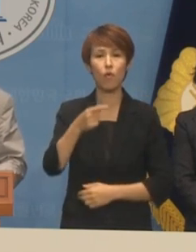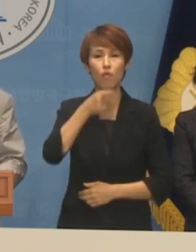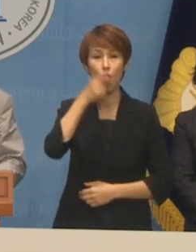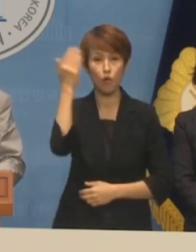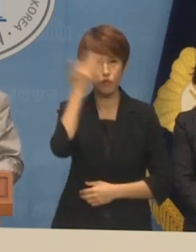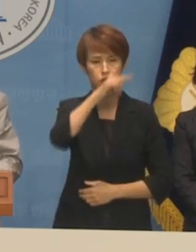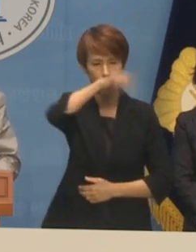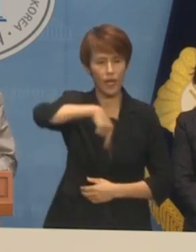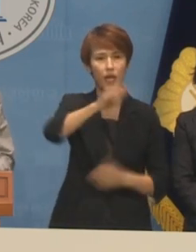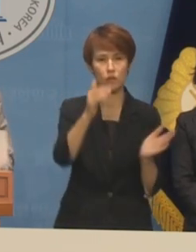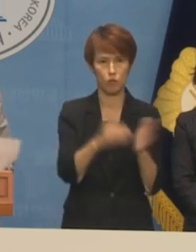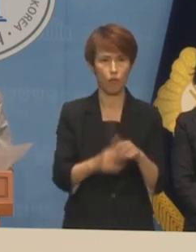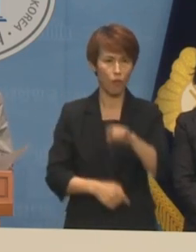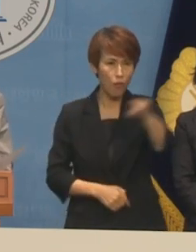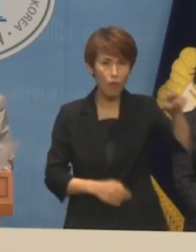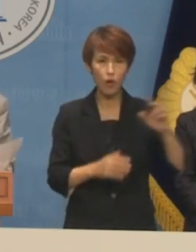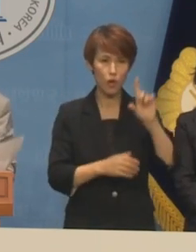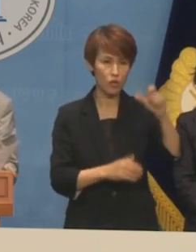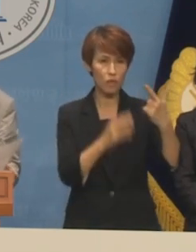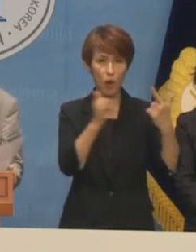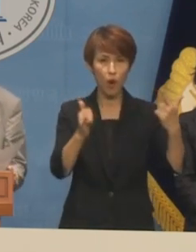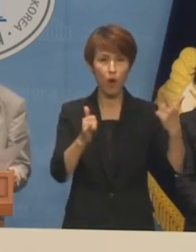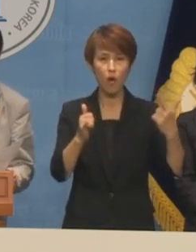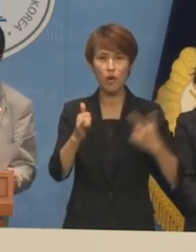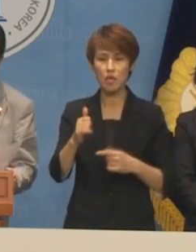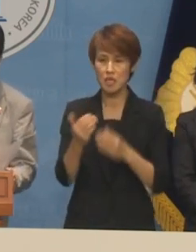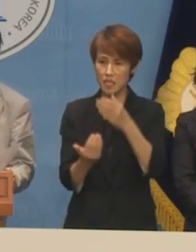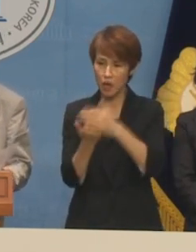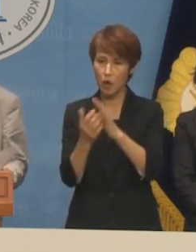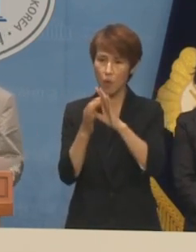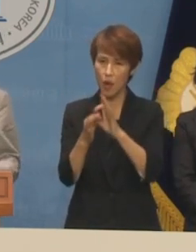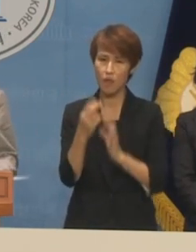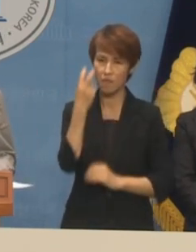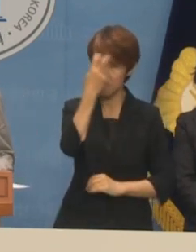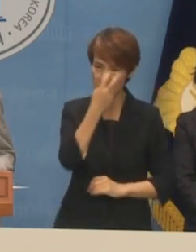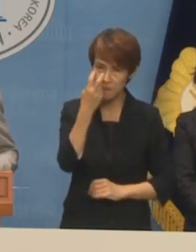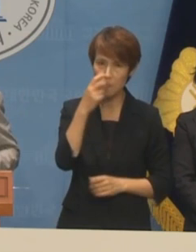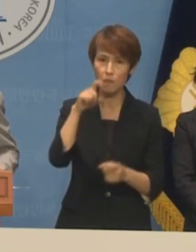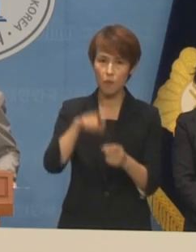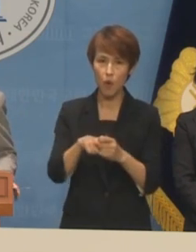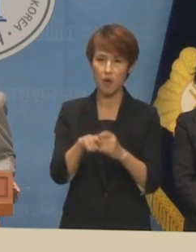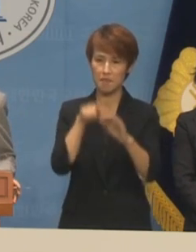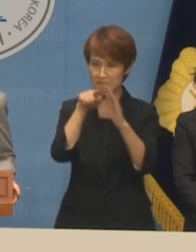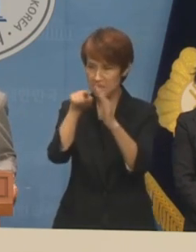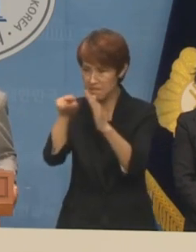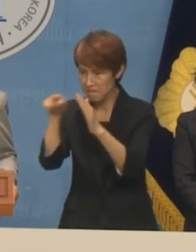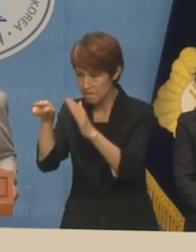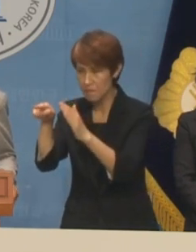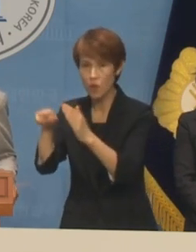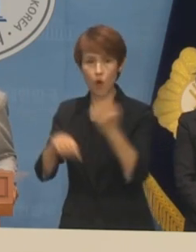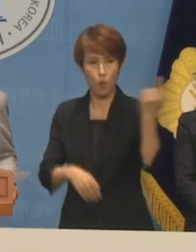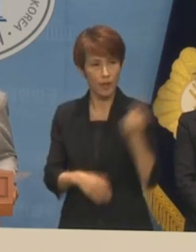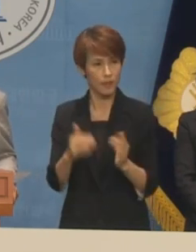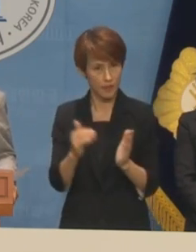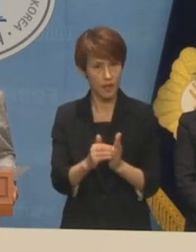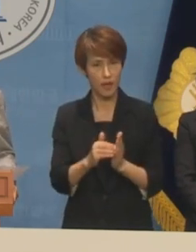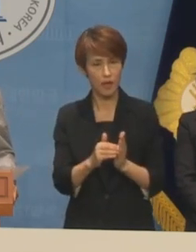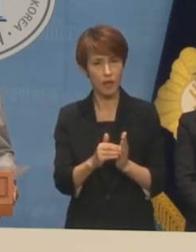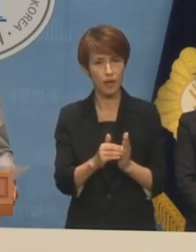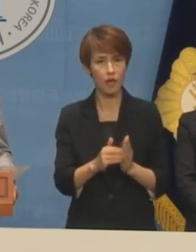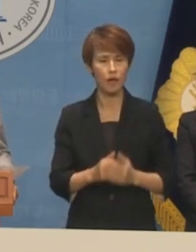여순 사건의 이해도 재고 및 진상조사를 위해 현장 답사를 목적으로 방문했다고